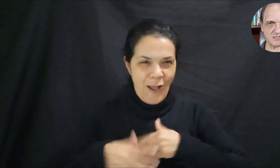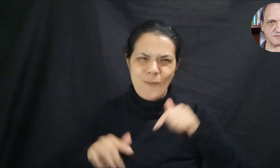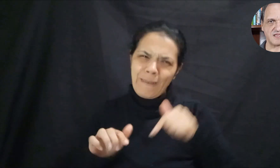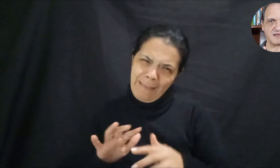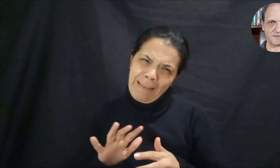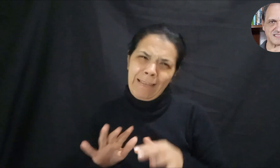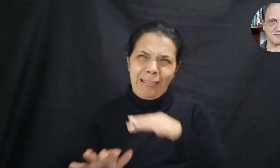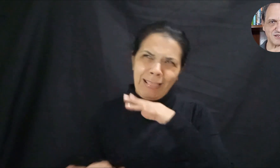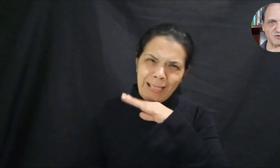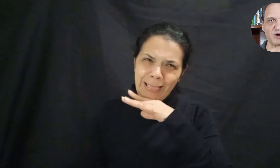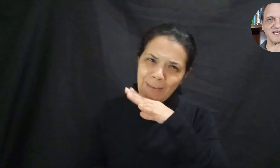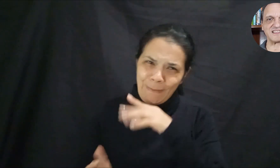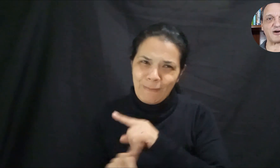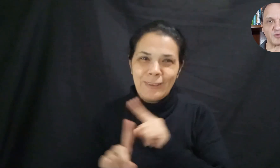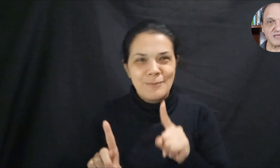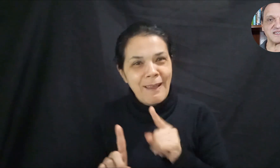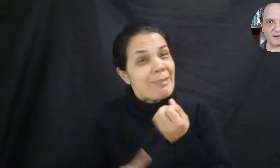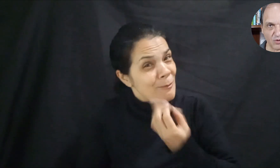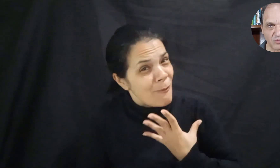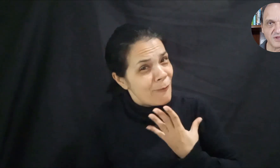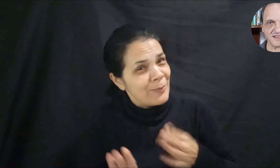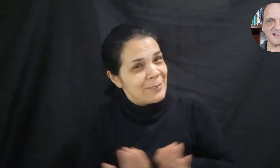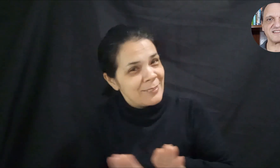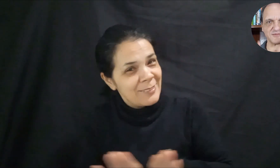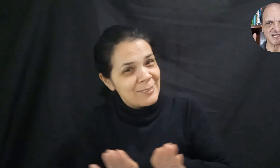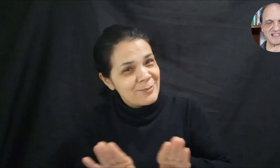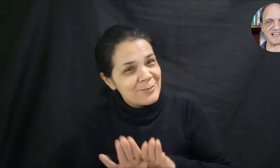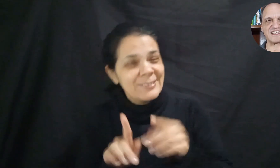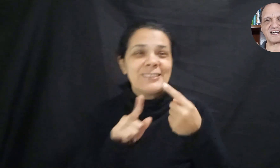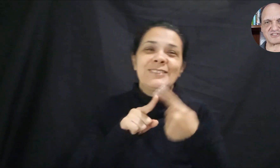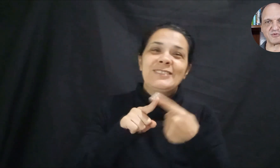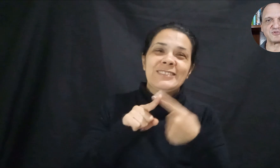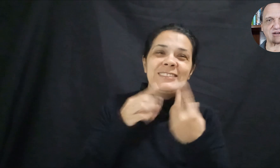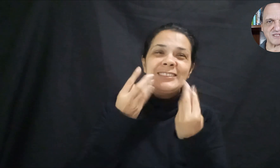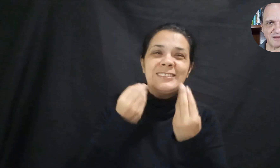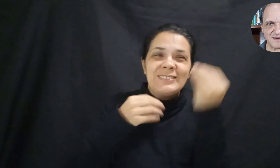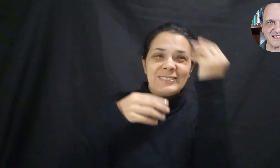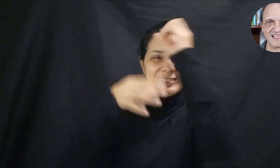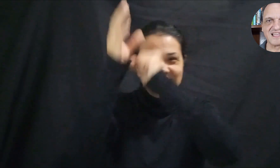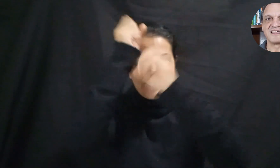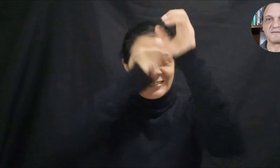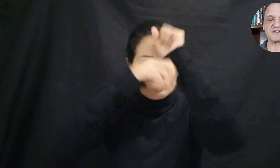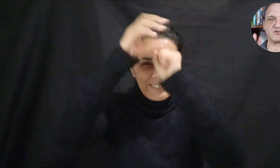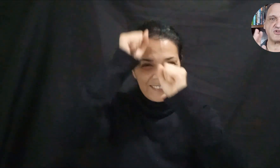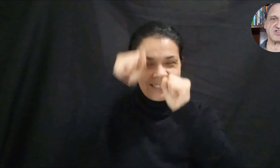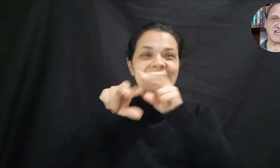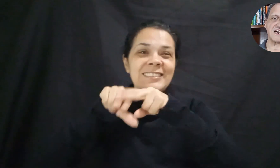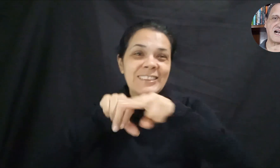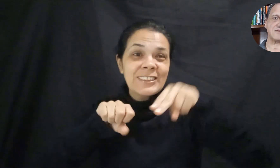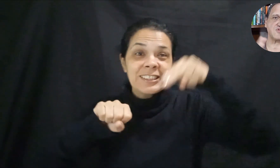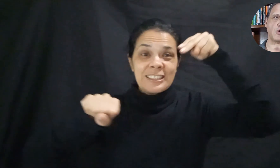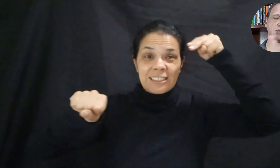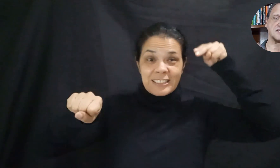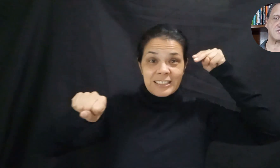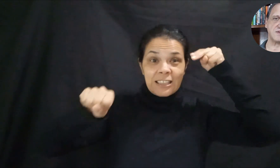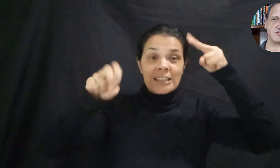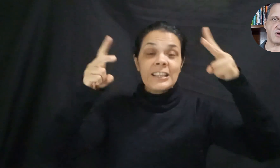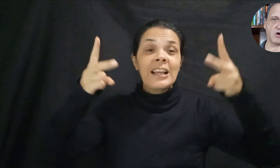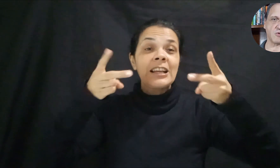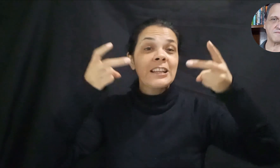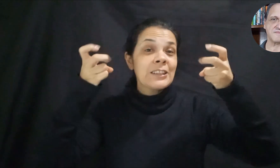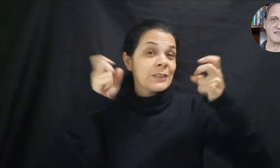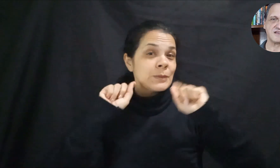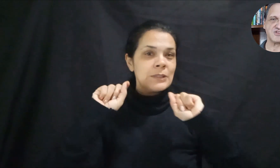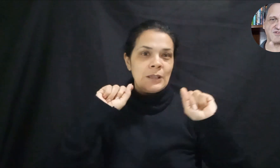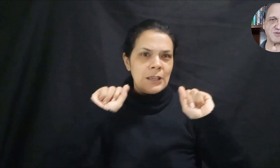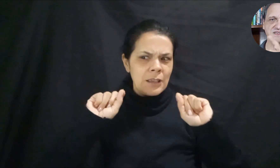para a pátria espiritual. Aqui está ruim, mas está bom, né? Estamos aqui encarnados, temos muita coisa para aprender. Mas quando nós chegarmos ao plano